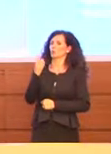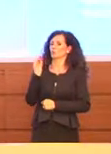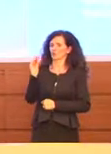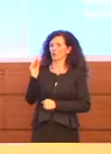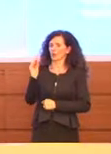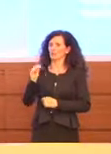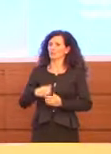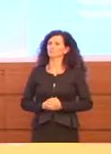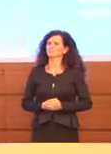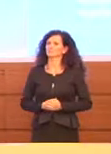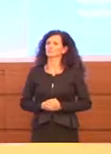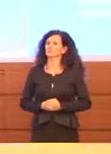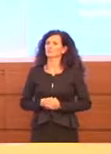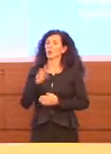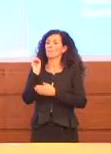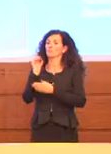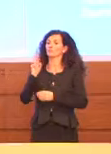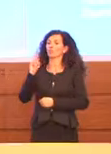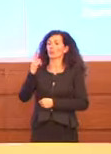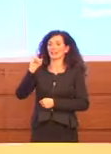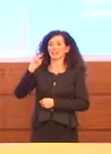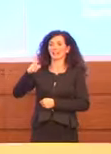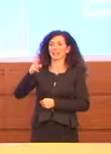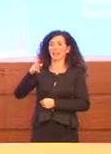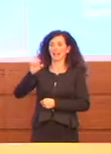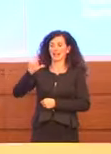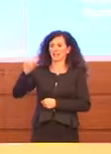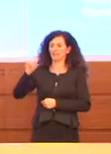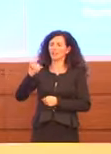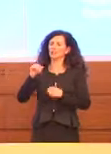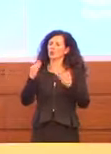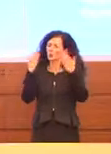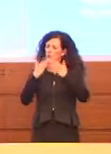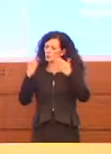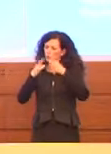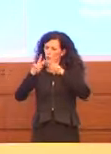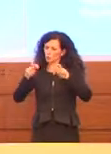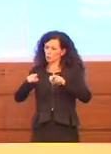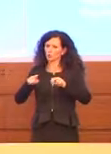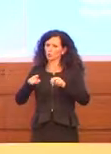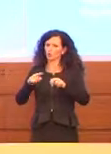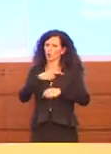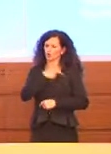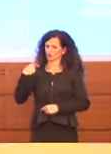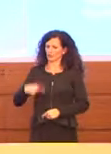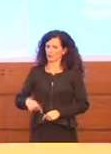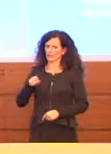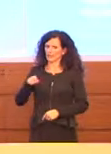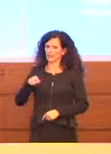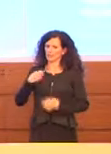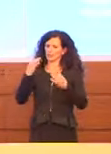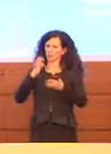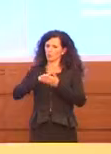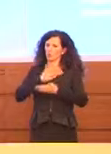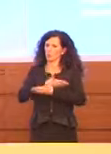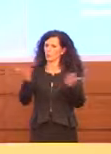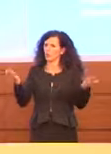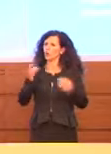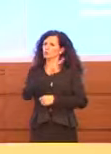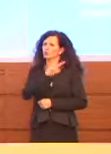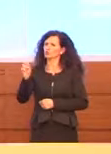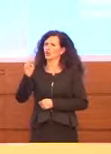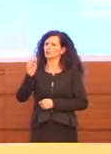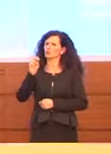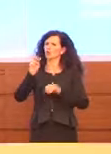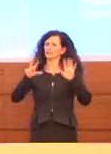professor richeldi questo studio cinese che abbiamo visto oggi pubblicato sul network mostra che su 285 pazienti la